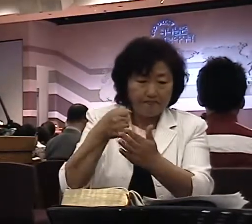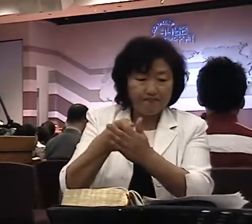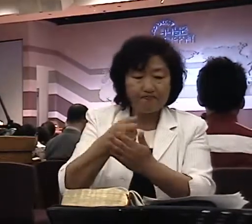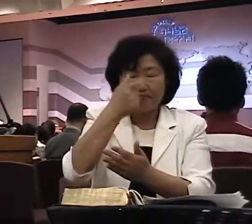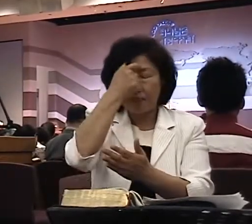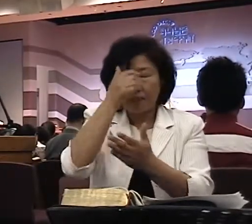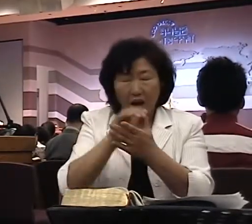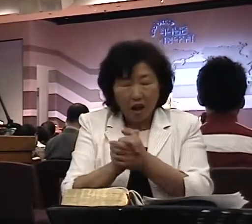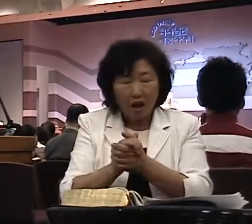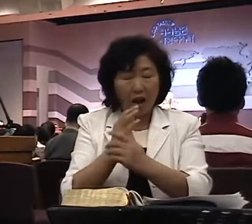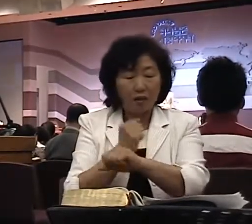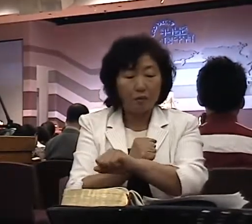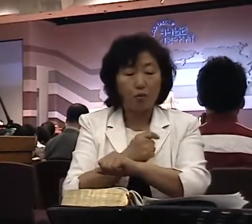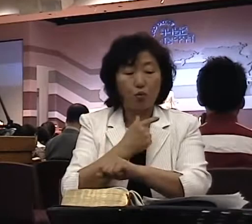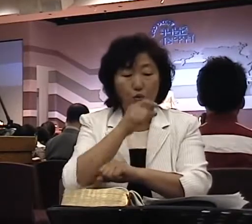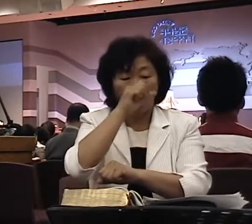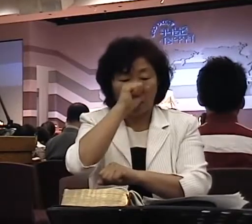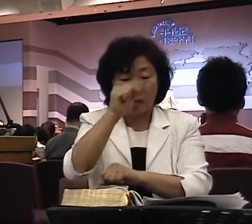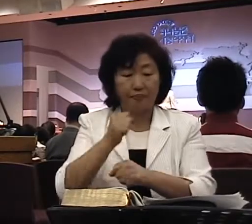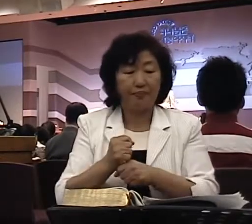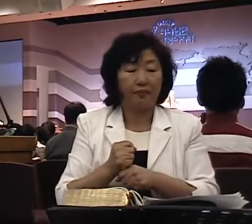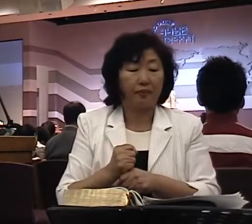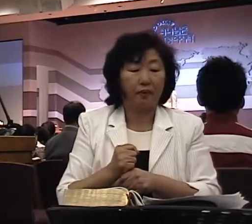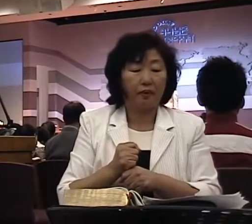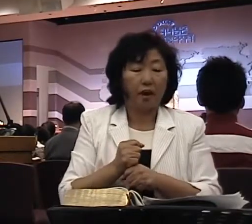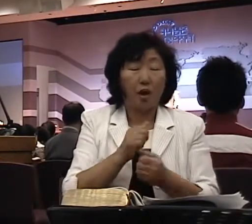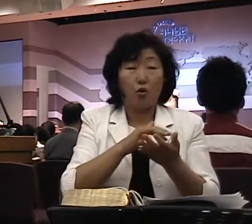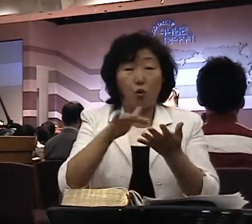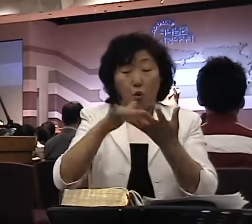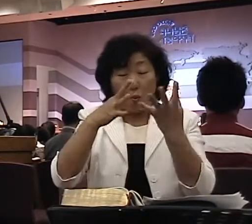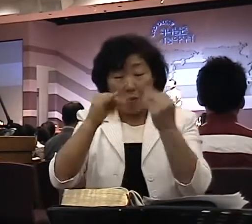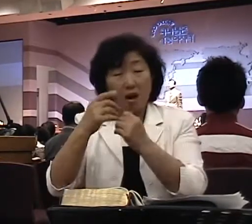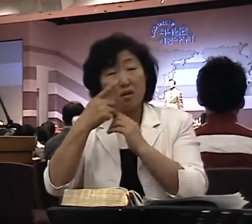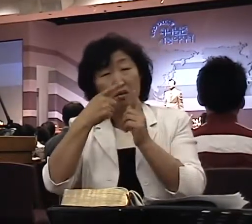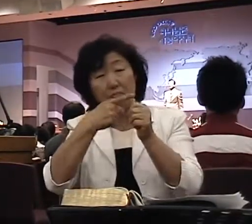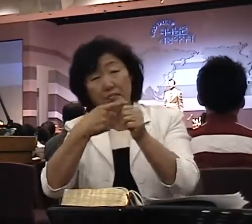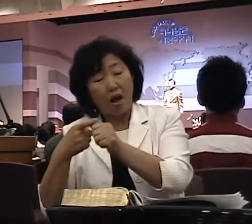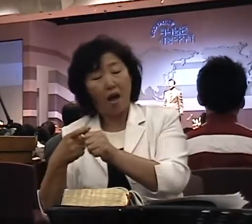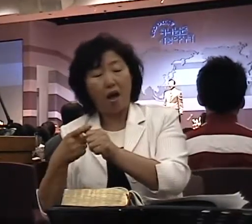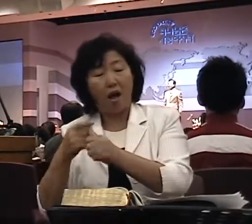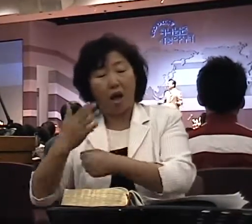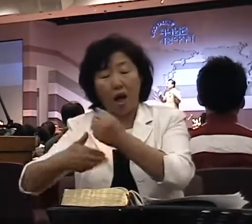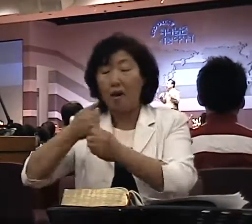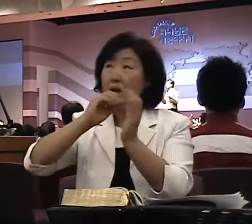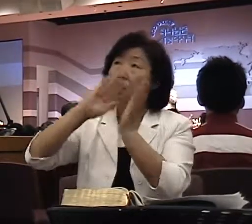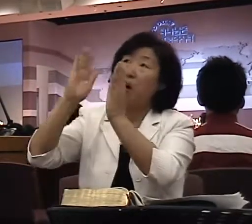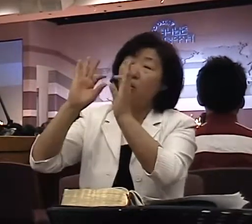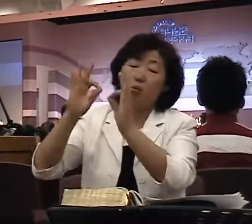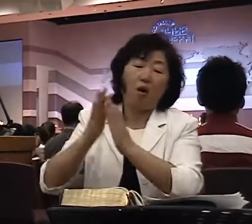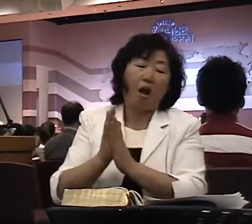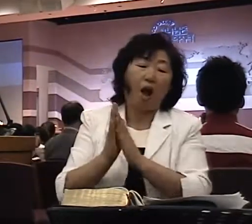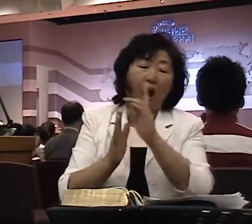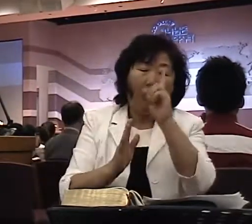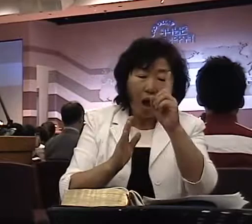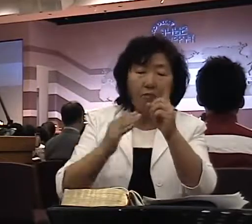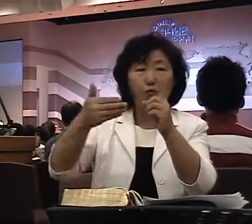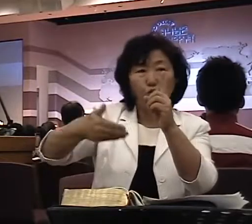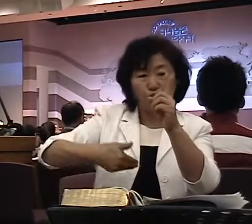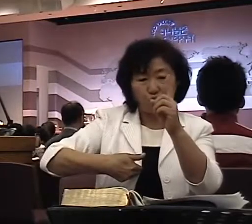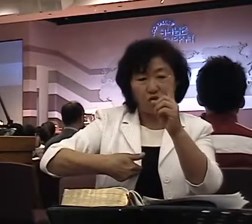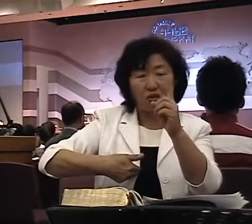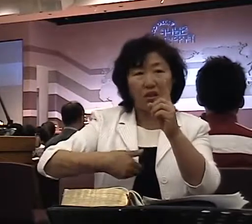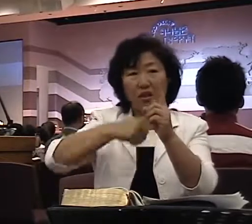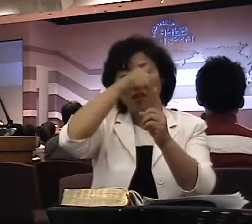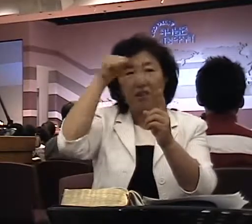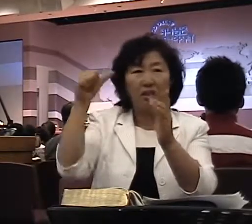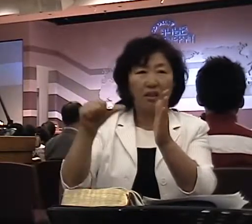기도를 했으면 좋겠습니다. 수많은 유혹 가운데 하나님을 바라보며 한 번 주어진 인생인데 하나님께